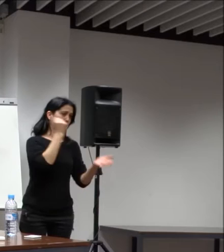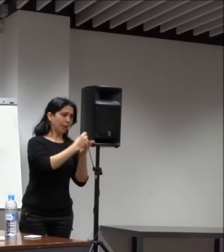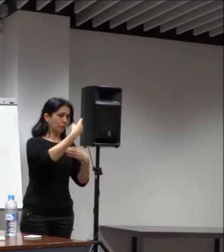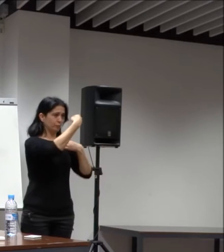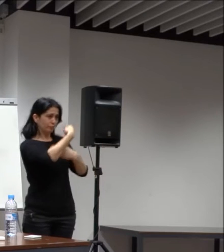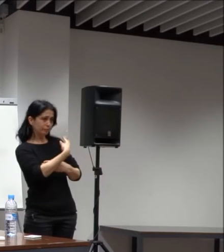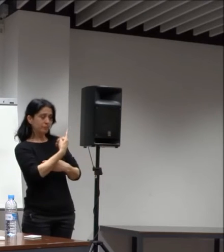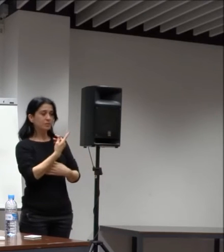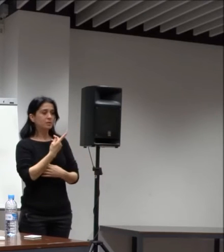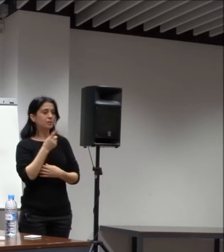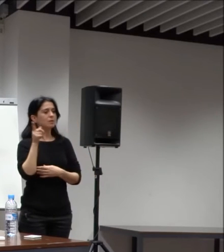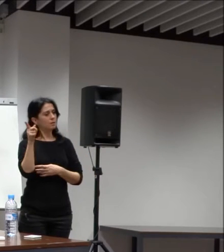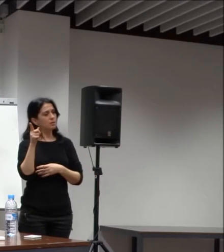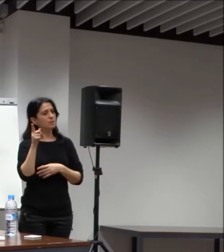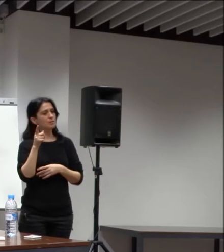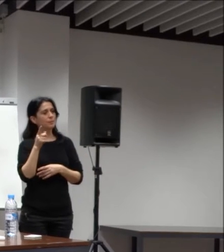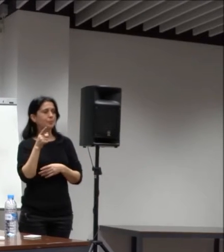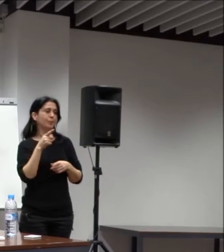forzando decisiones,